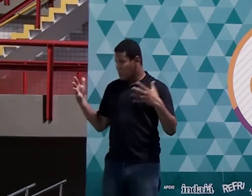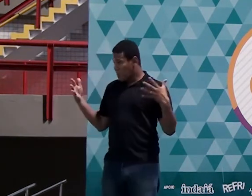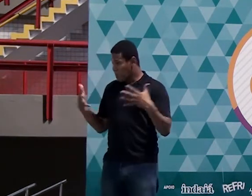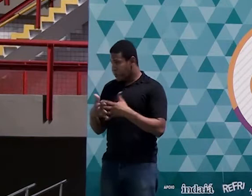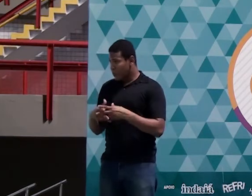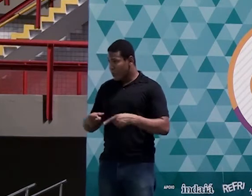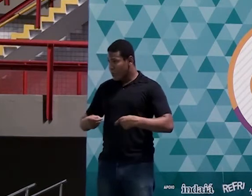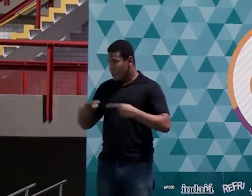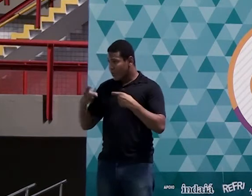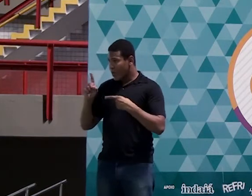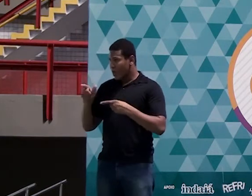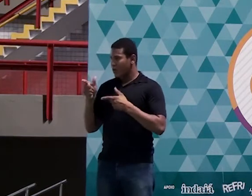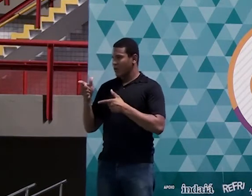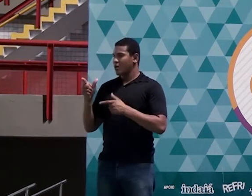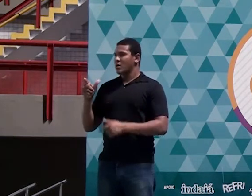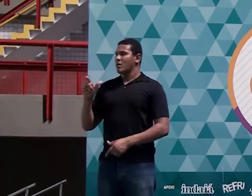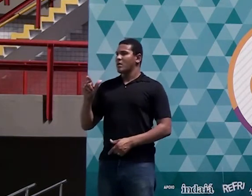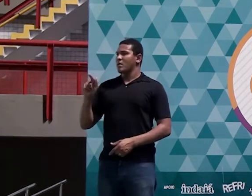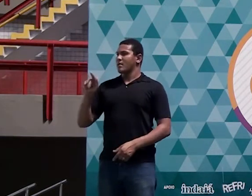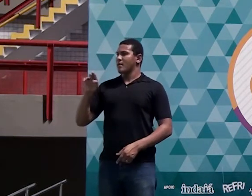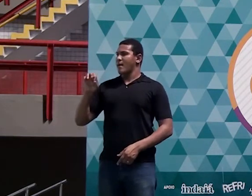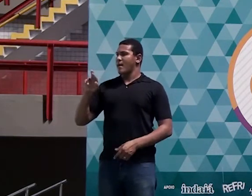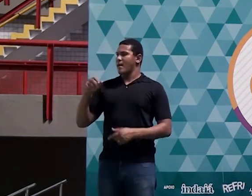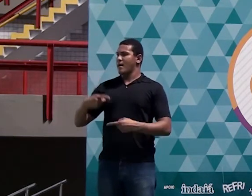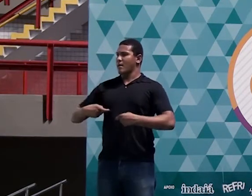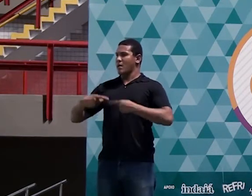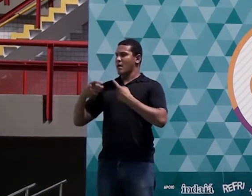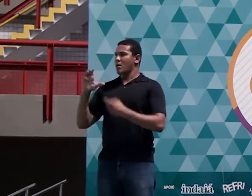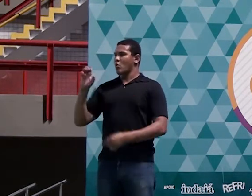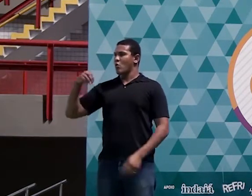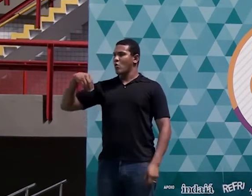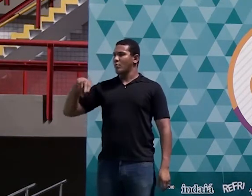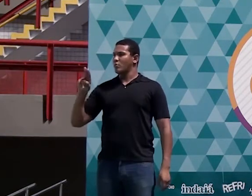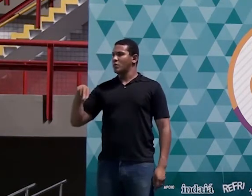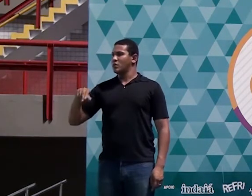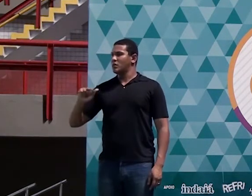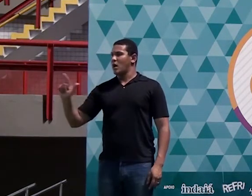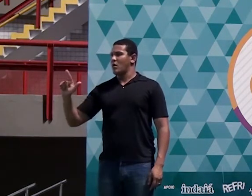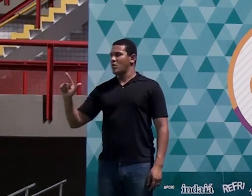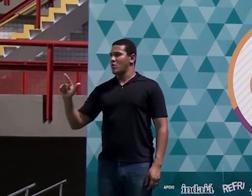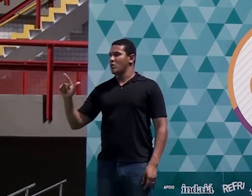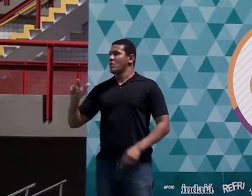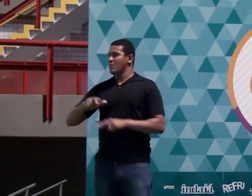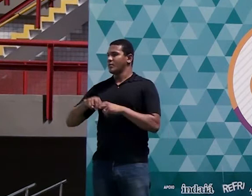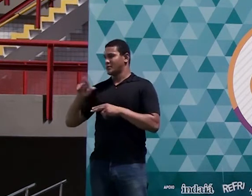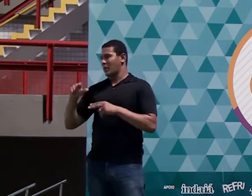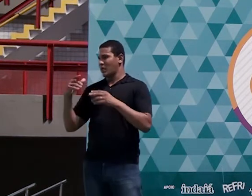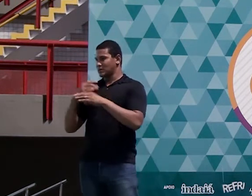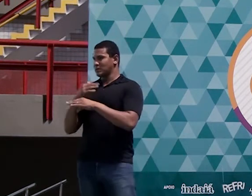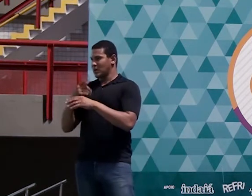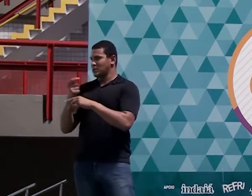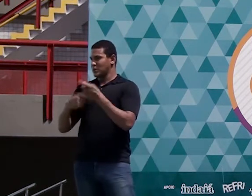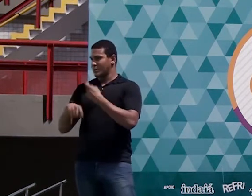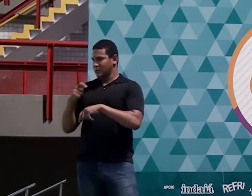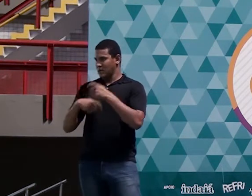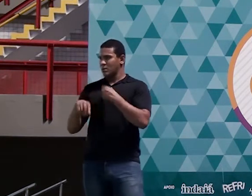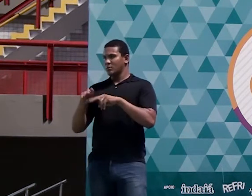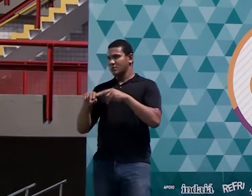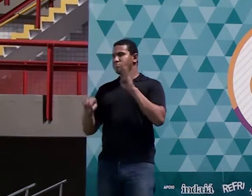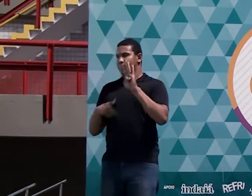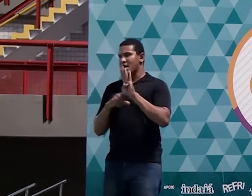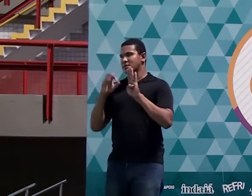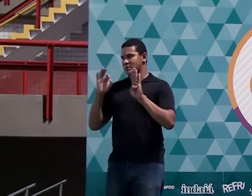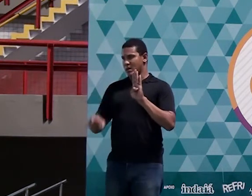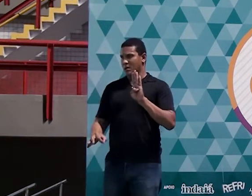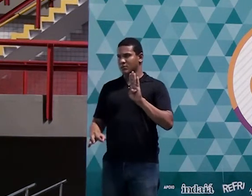de guerra comunal para gerar a comuna, que eu falei aí para vocês, que é a cidade comercial. Então tá certo, item B de